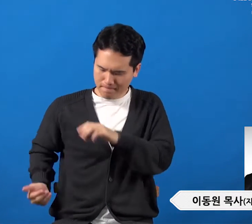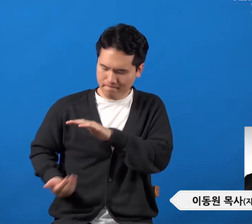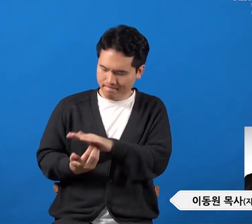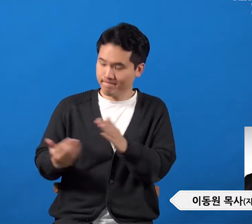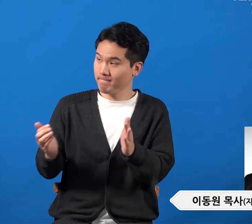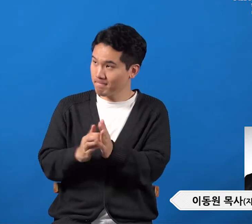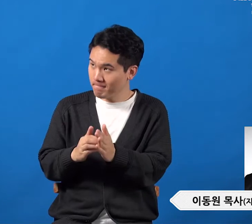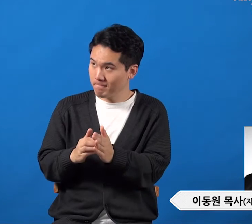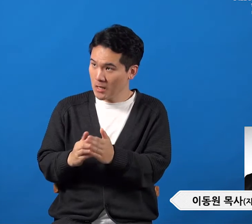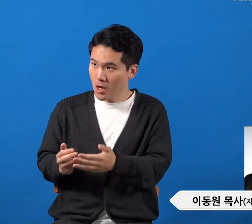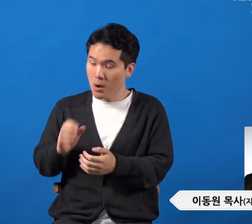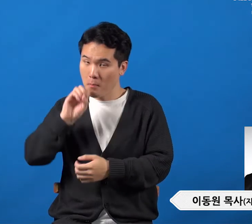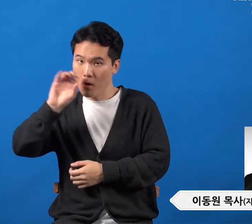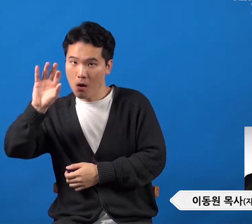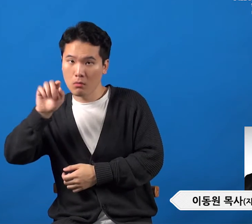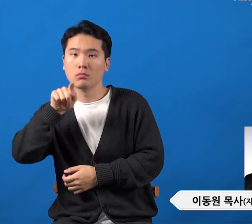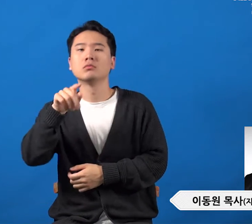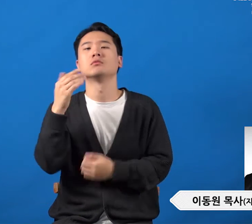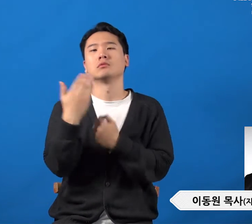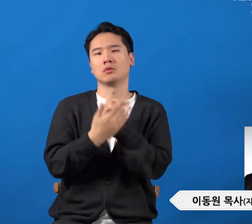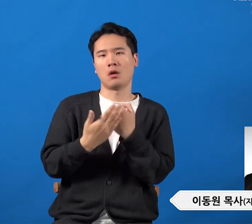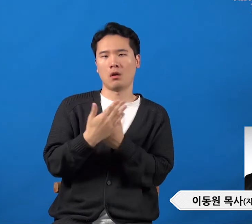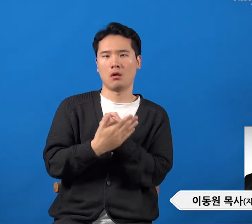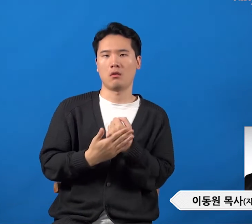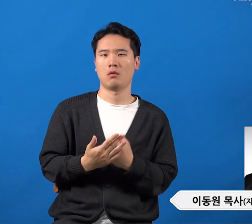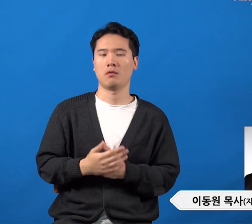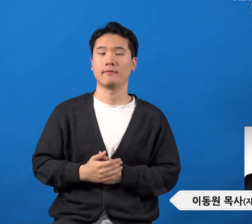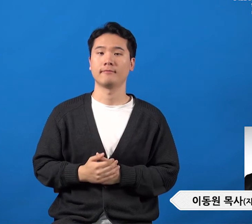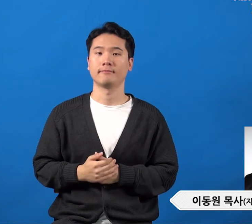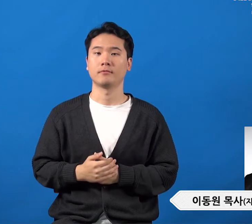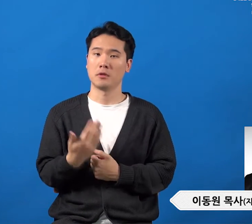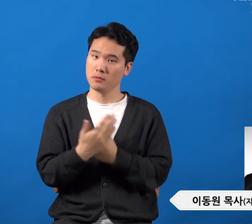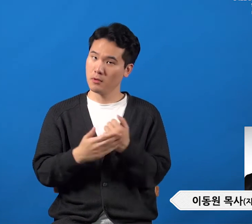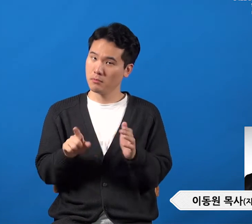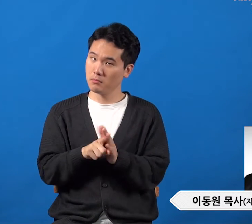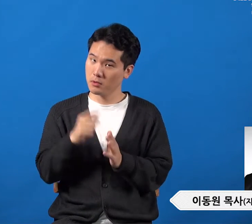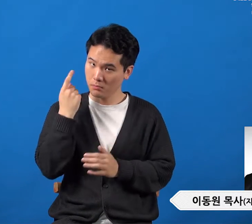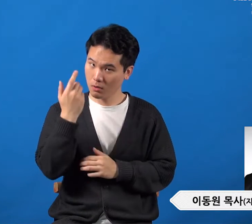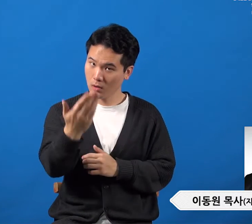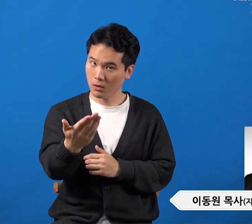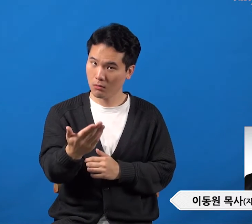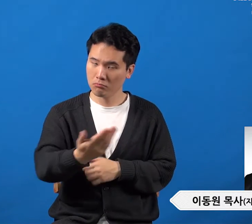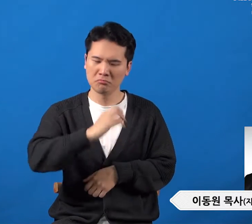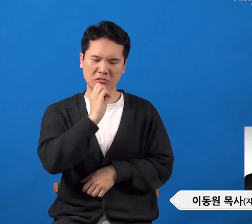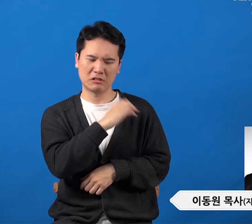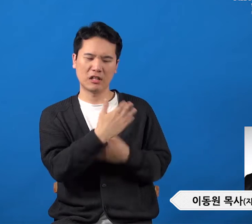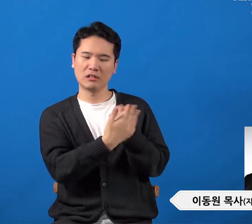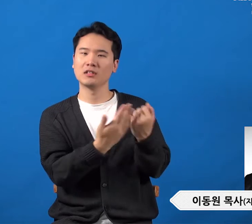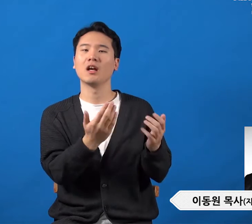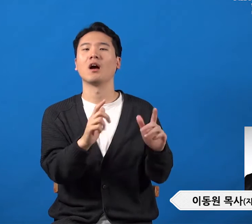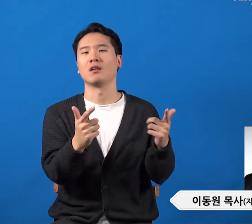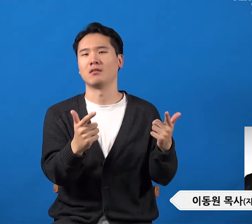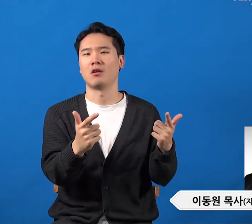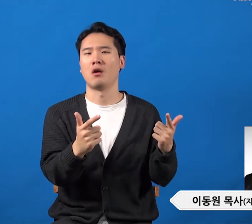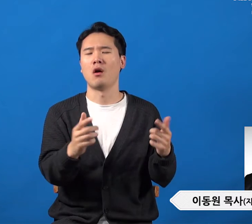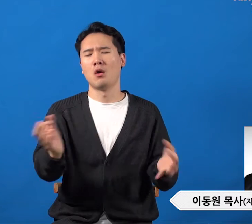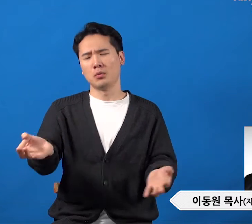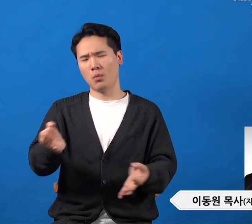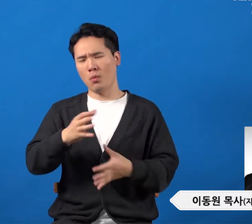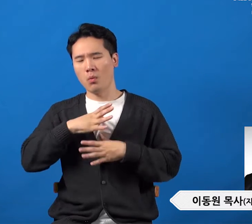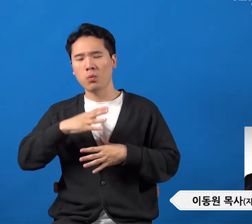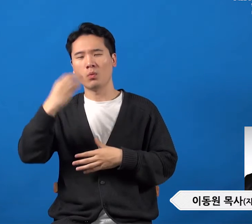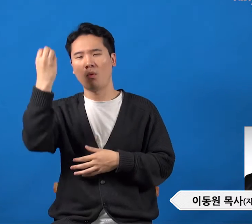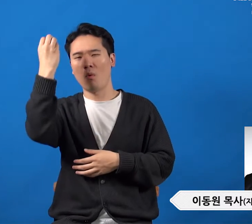아닌가요? 은혜라고 믿으십니까? 그냥 은혜가 아니죠. Amazing Grace예요. Amazing